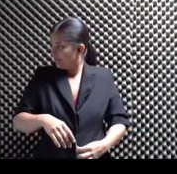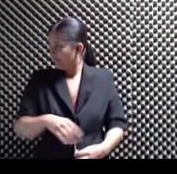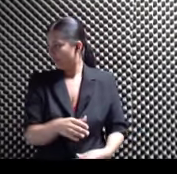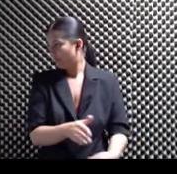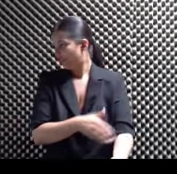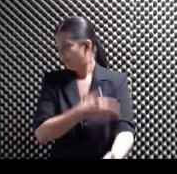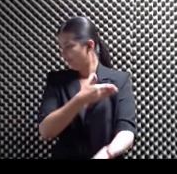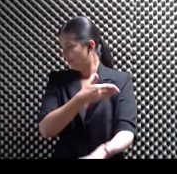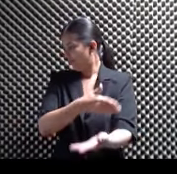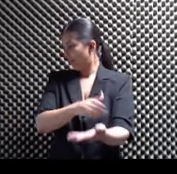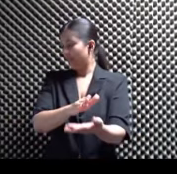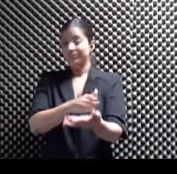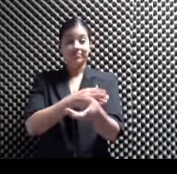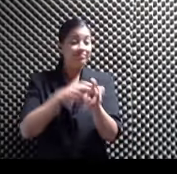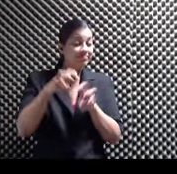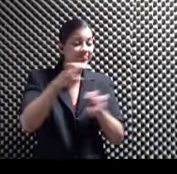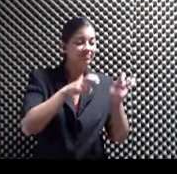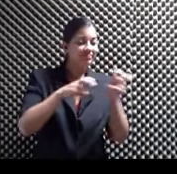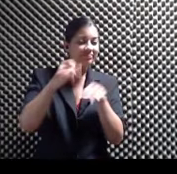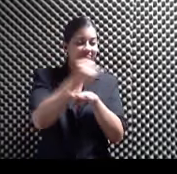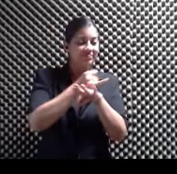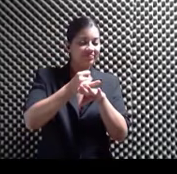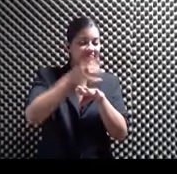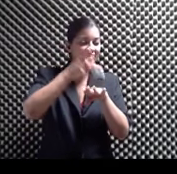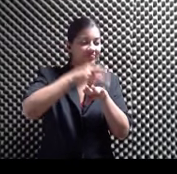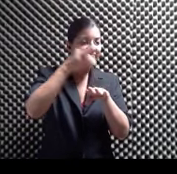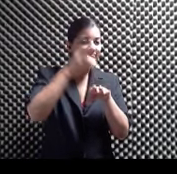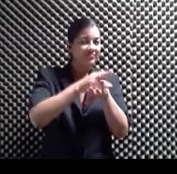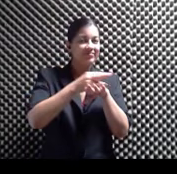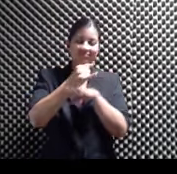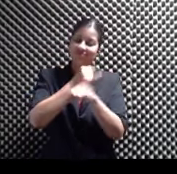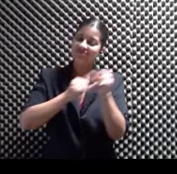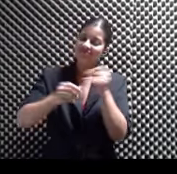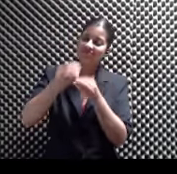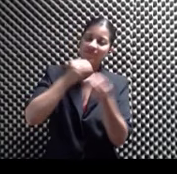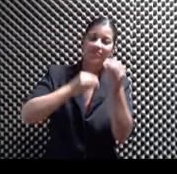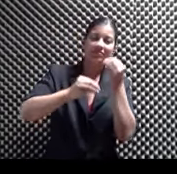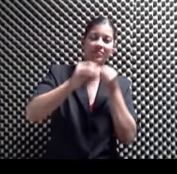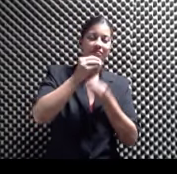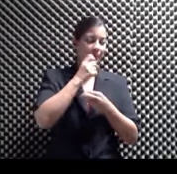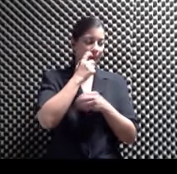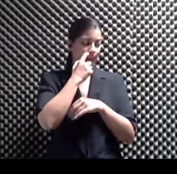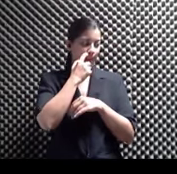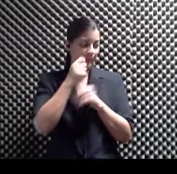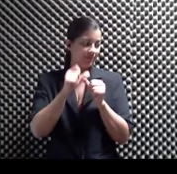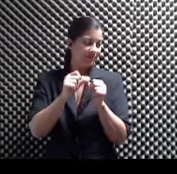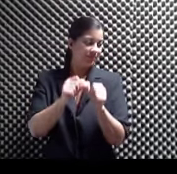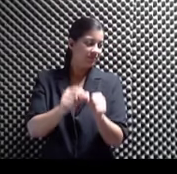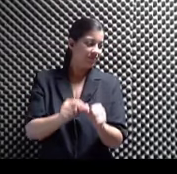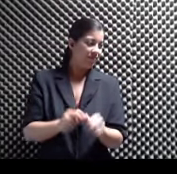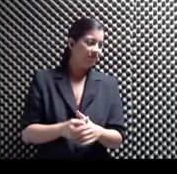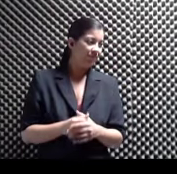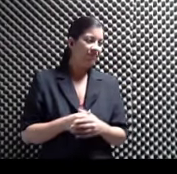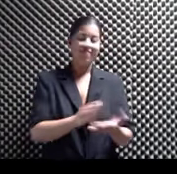El chillo de Fajardo, la alcapurria de piñones, pastelillo en guayama y en salina, unos tostones. ¿Y eso con qué sale?